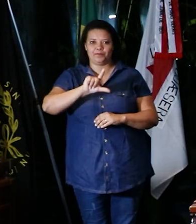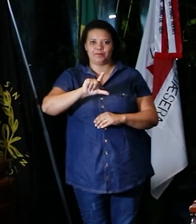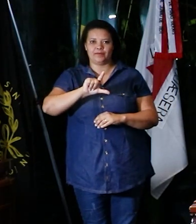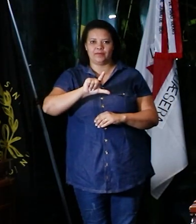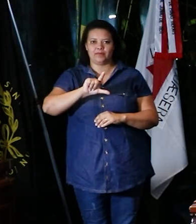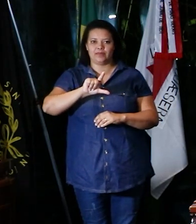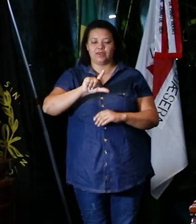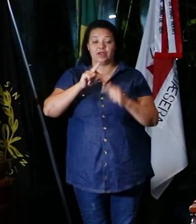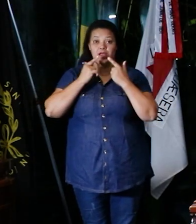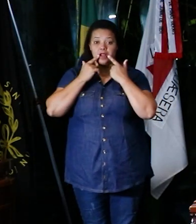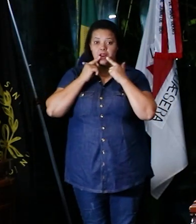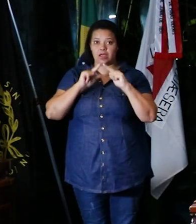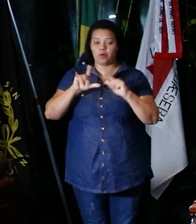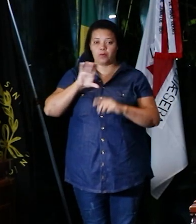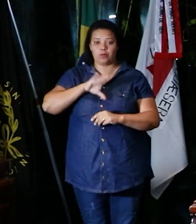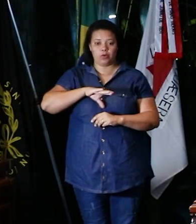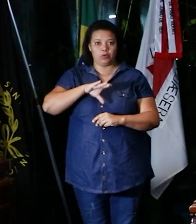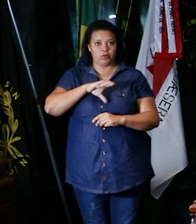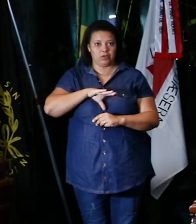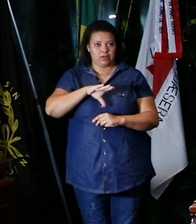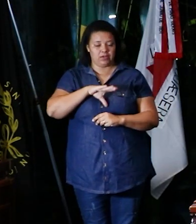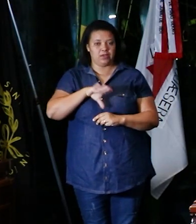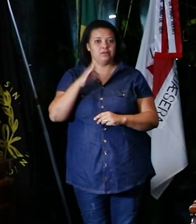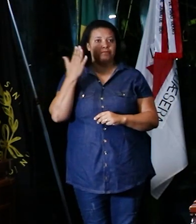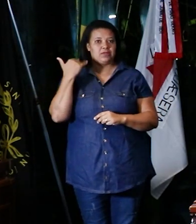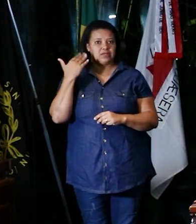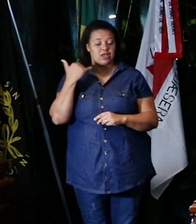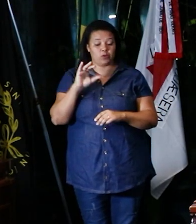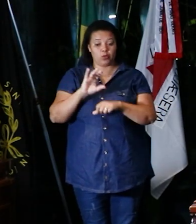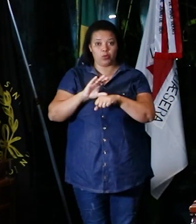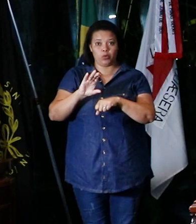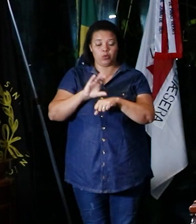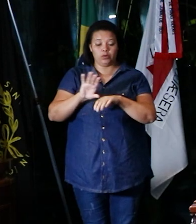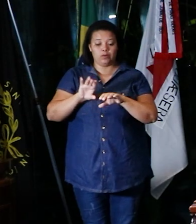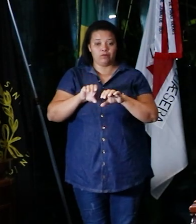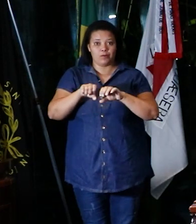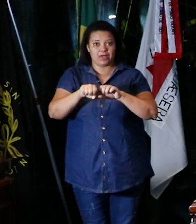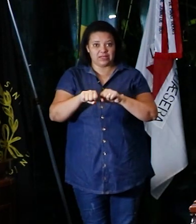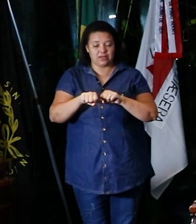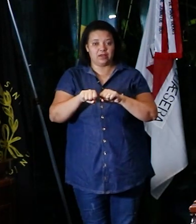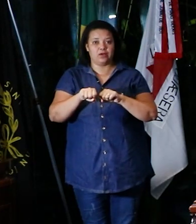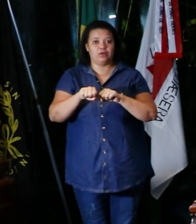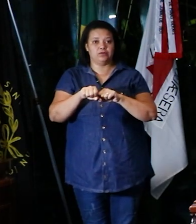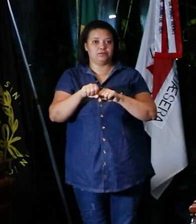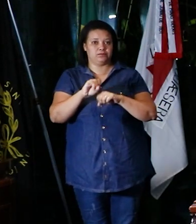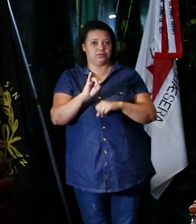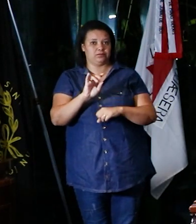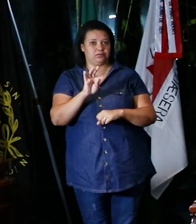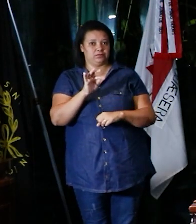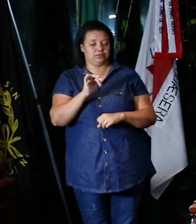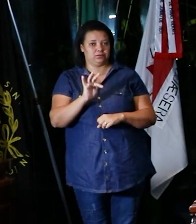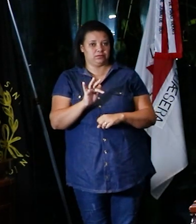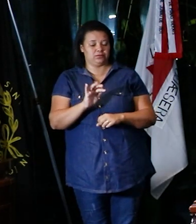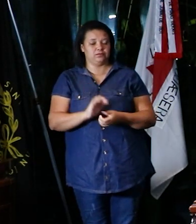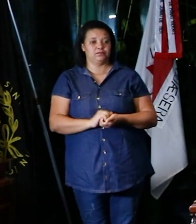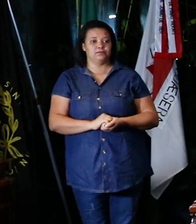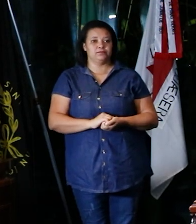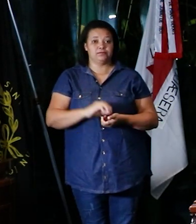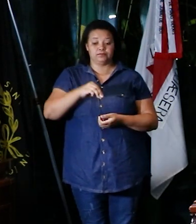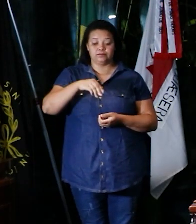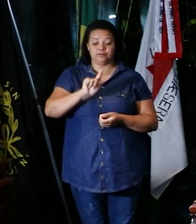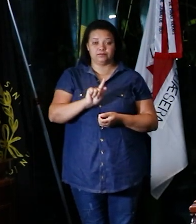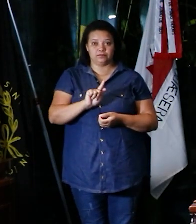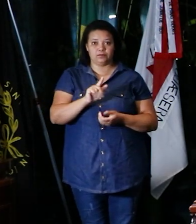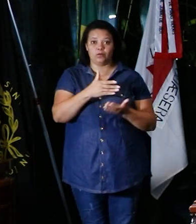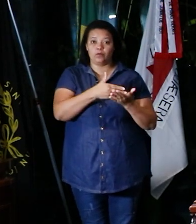língua portuguesa no chamado curso de formação de professores do Instituto Cação de Minas Gerais, quando passou a